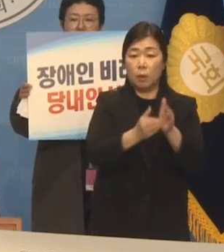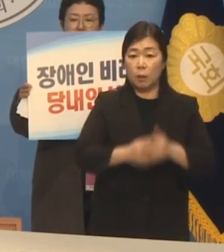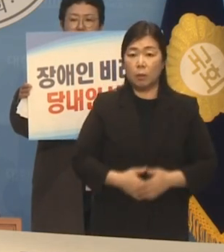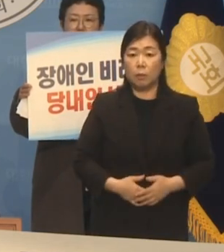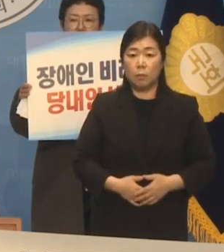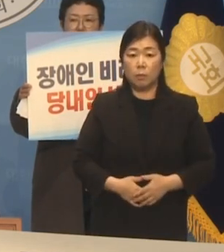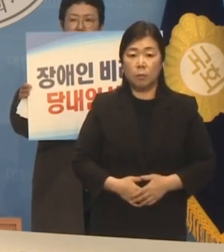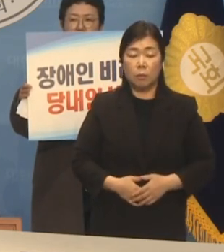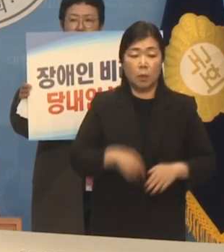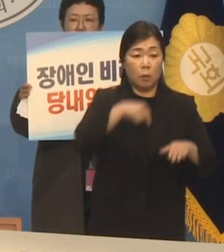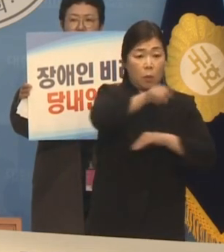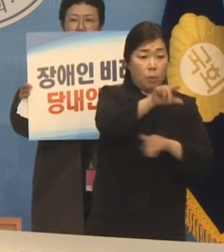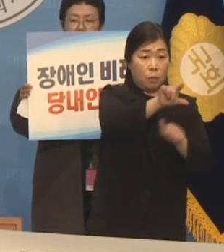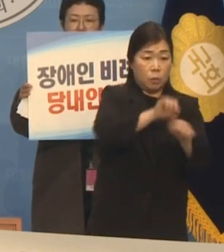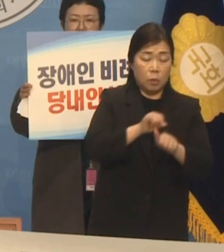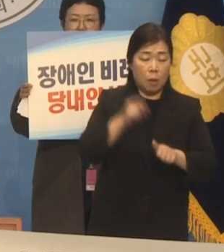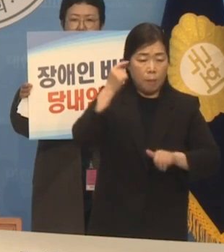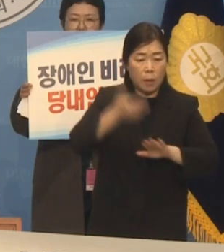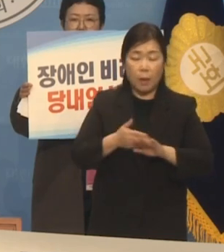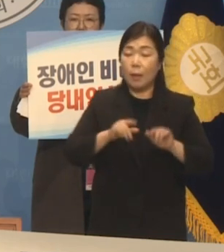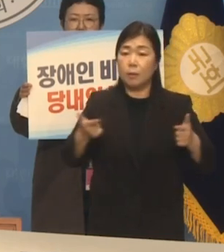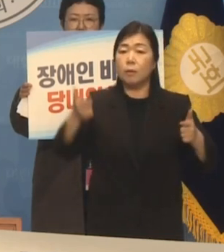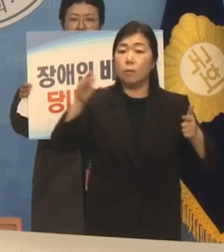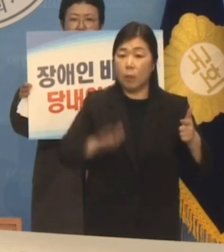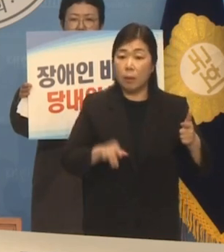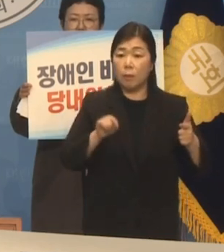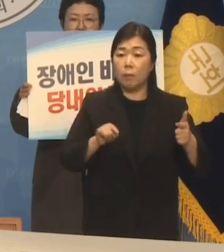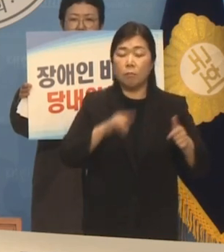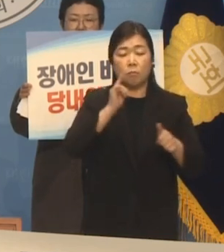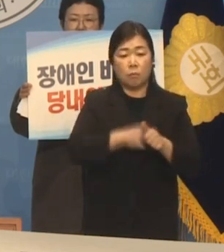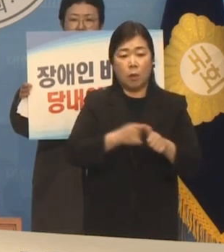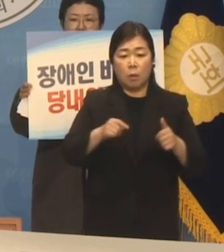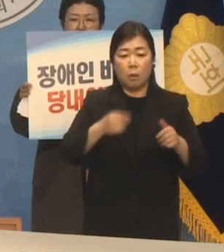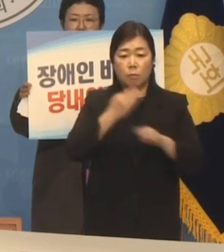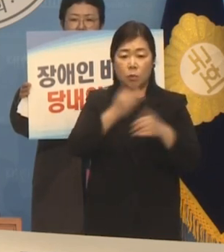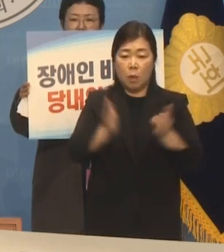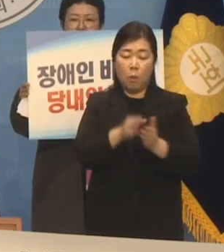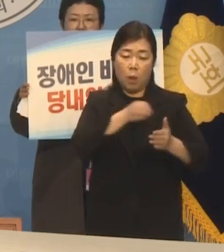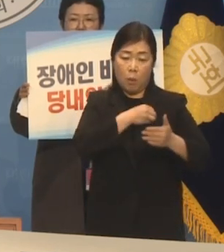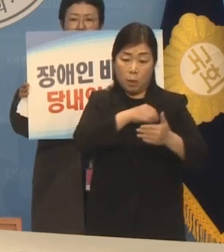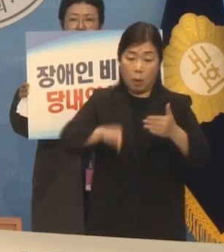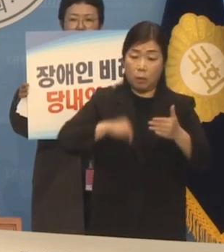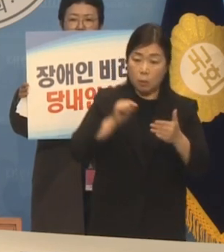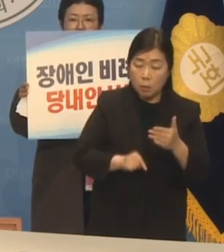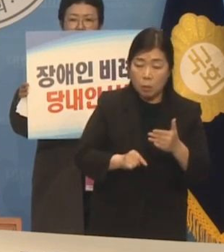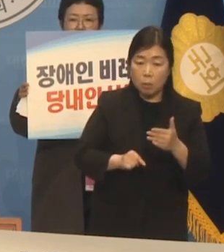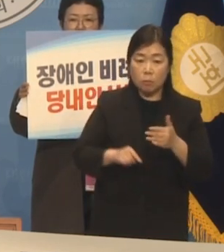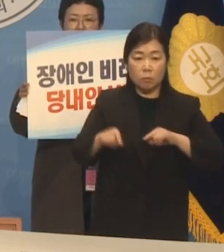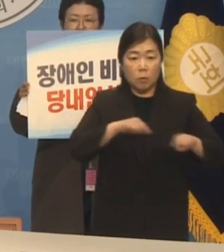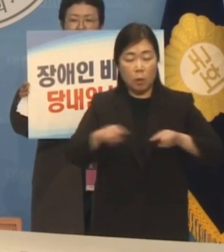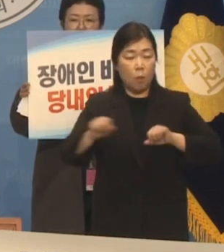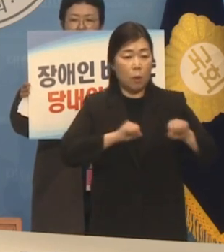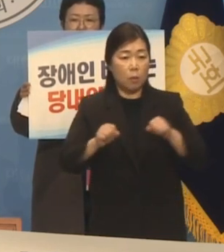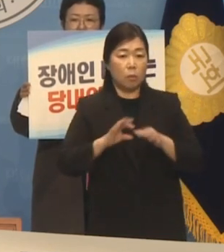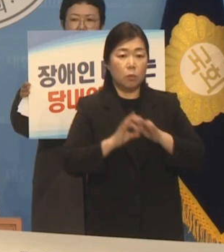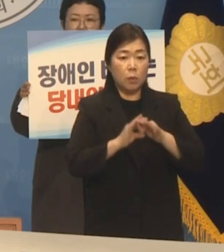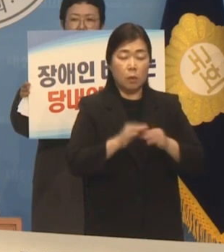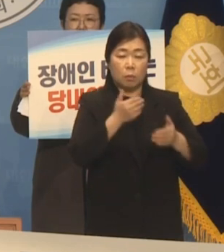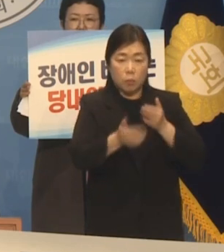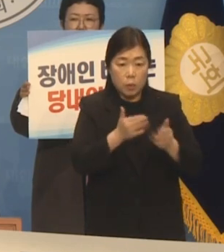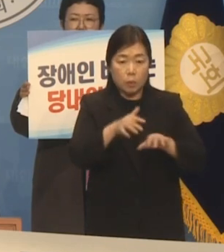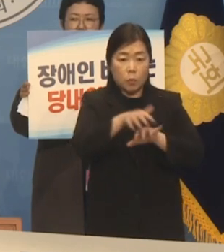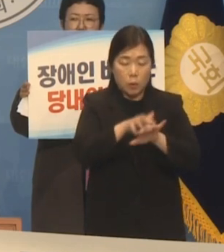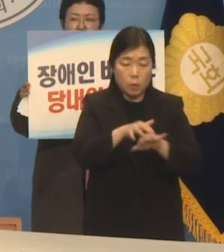영입을 반대할 이유는 없으나 이로 인해 당내 인사들은 정당 활동을 통해 축적한